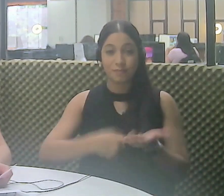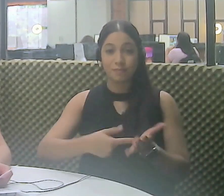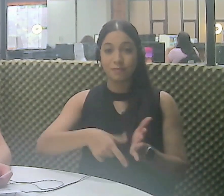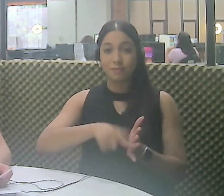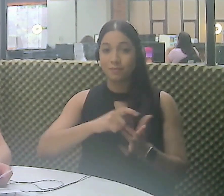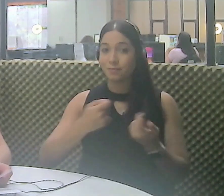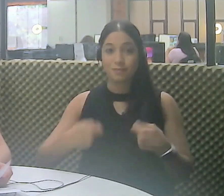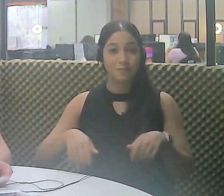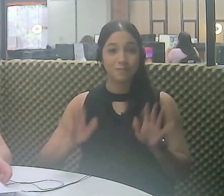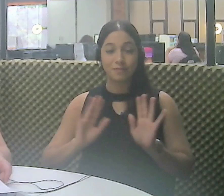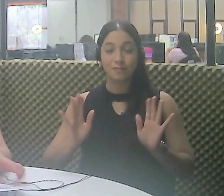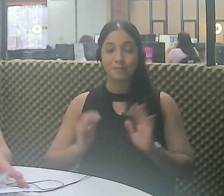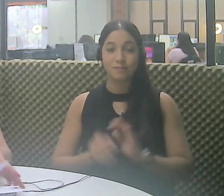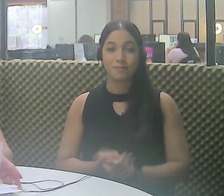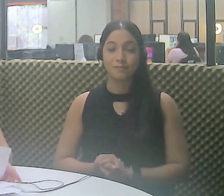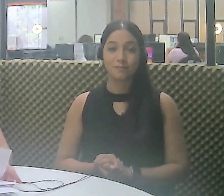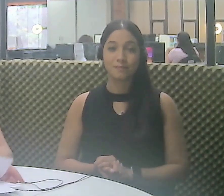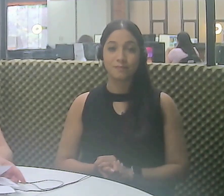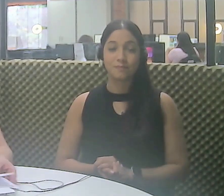é necessário agendar.